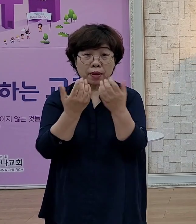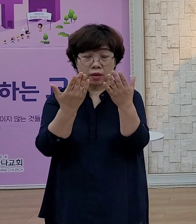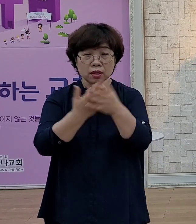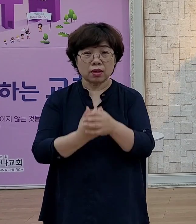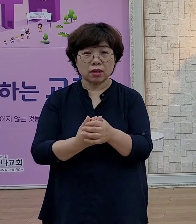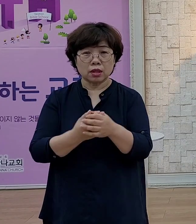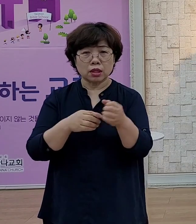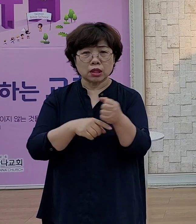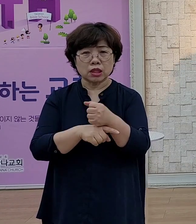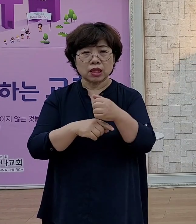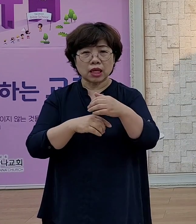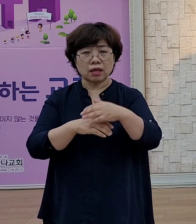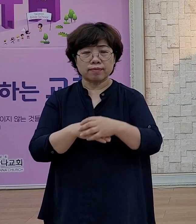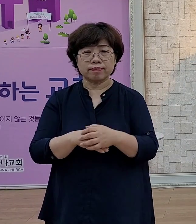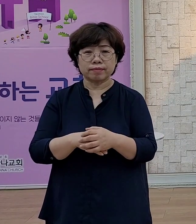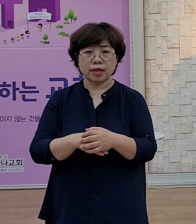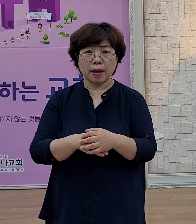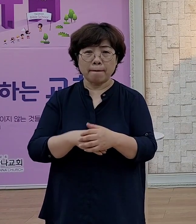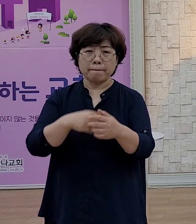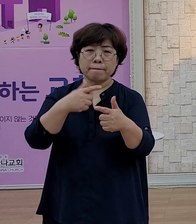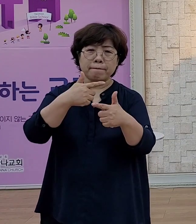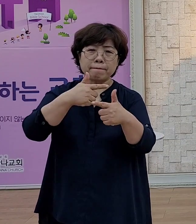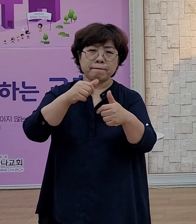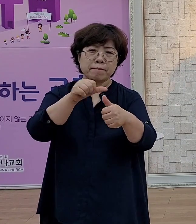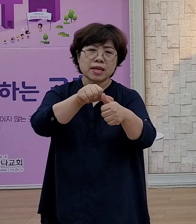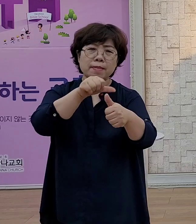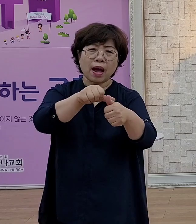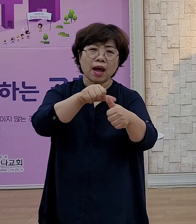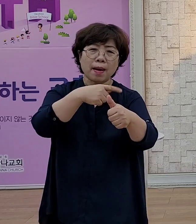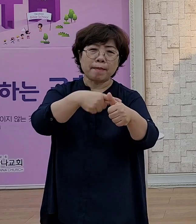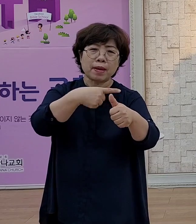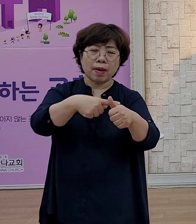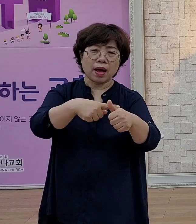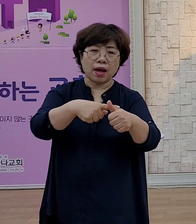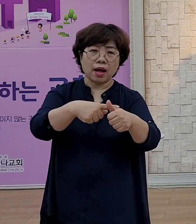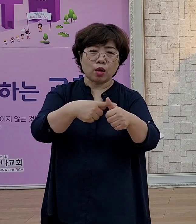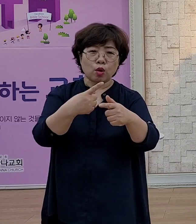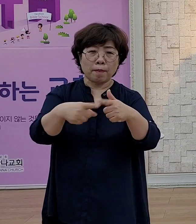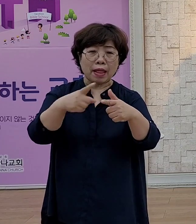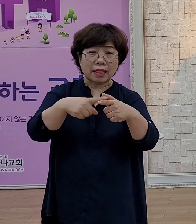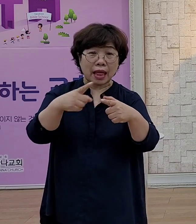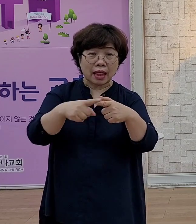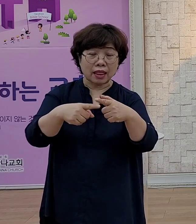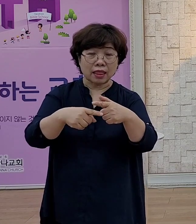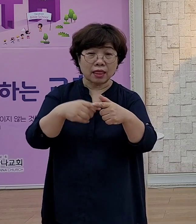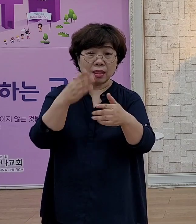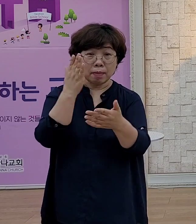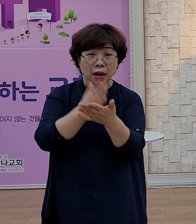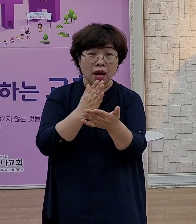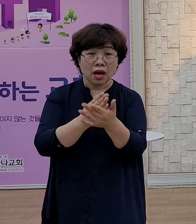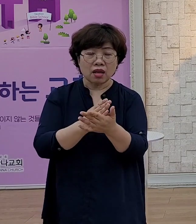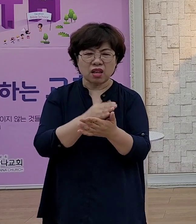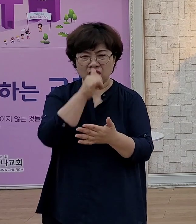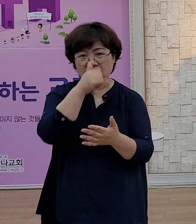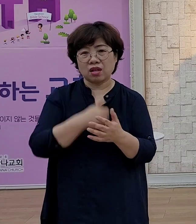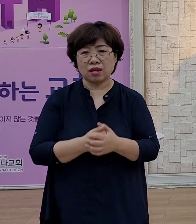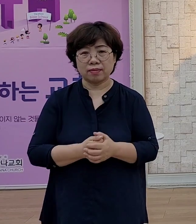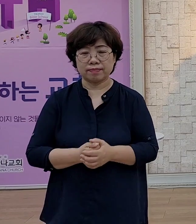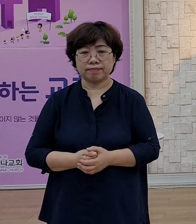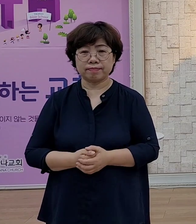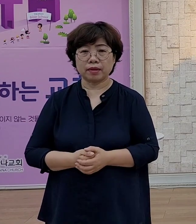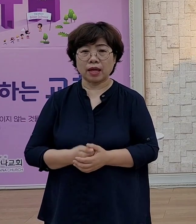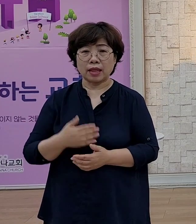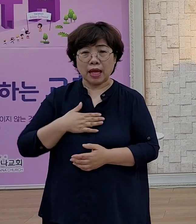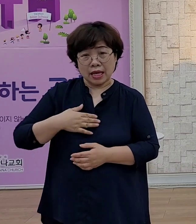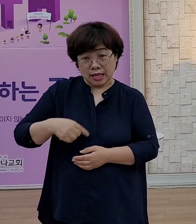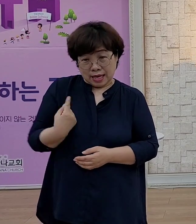무엇이었습니까? 이 비방이나 판단이 어떤 뜻이었죠? 나 자신을 드러내기 위해서. 비방이나 판단.